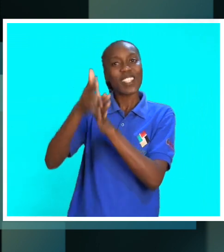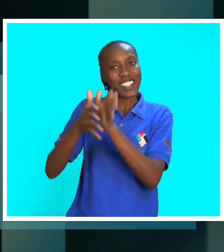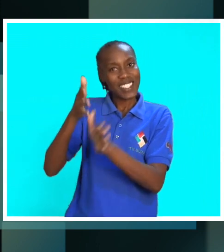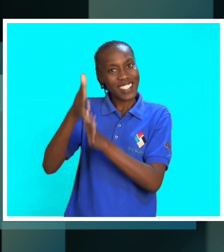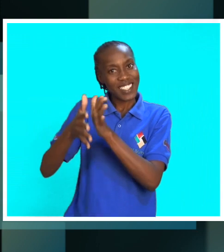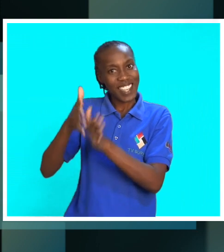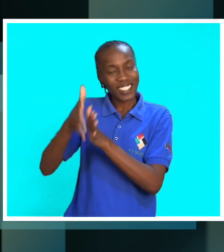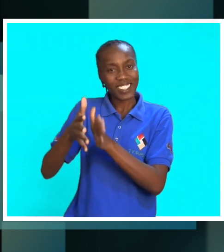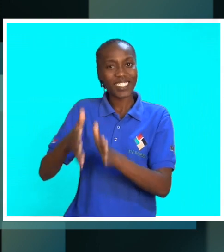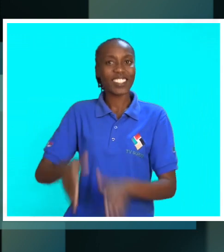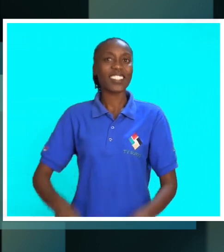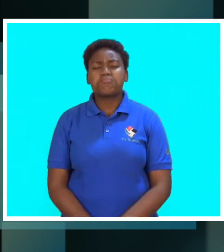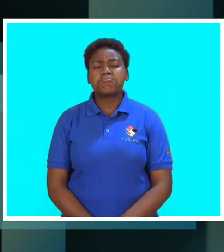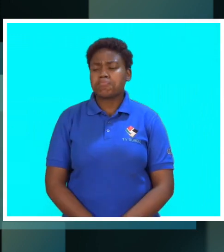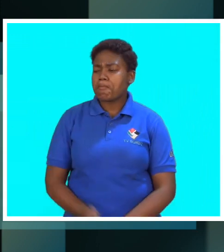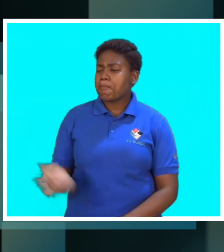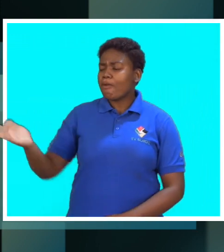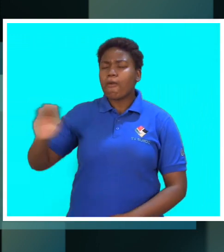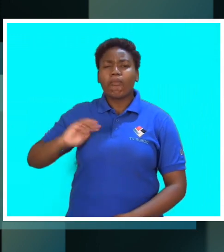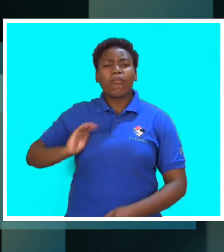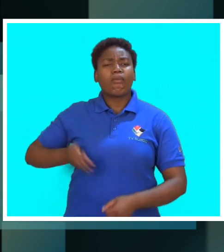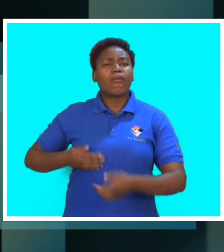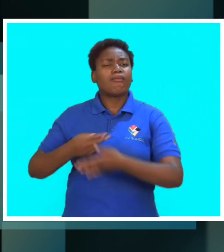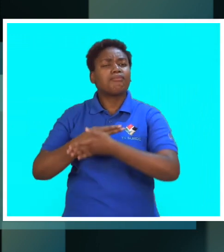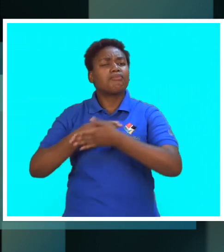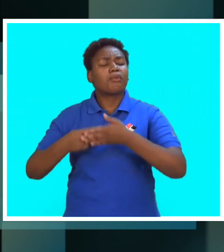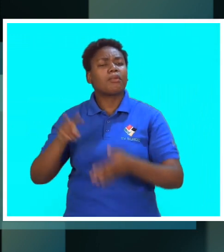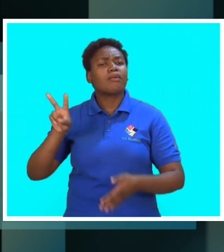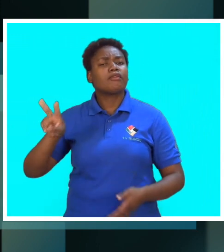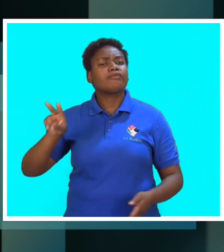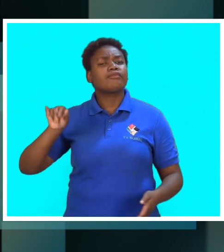linguagem de sinais.